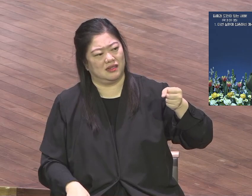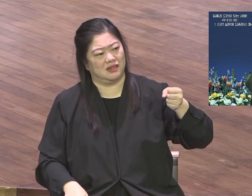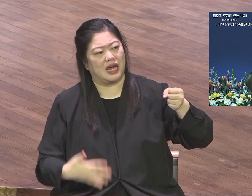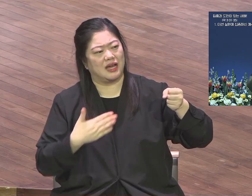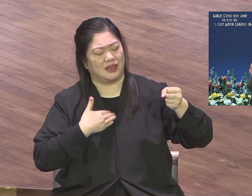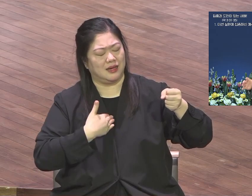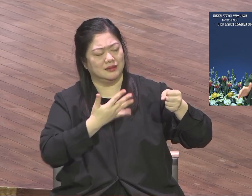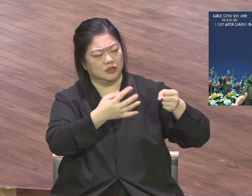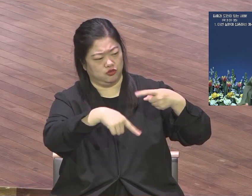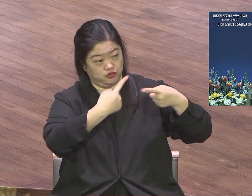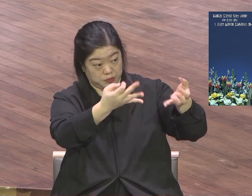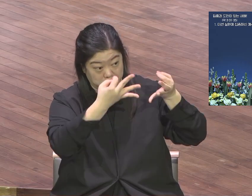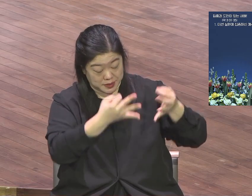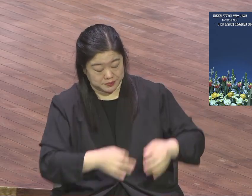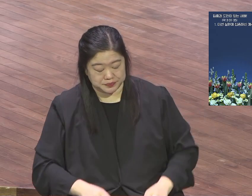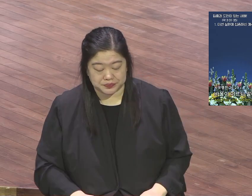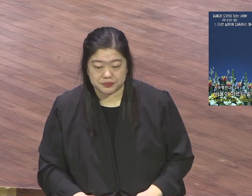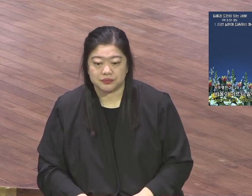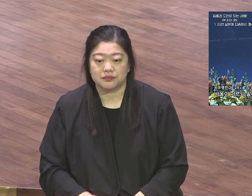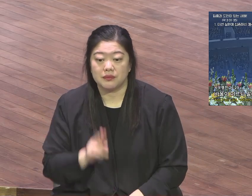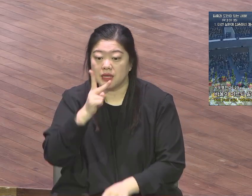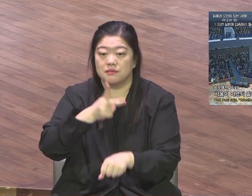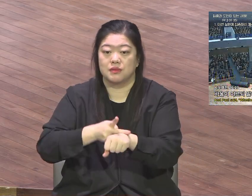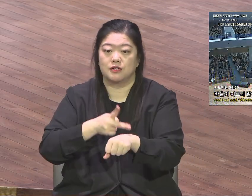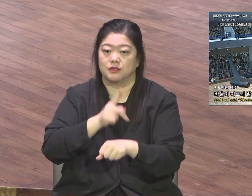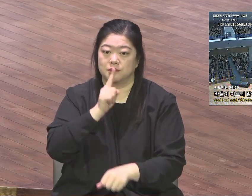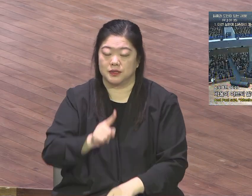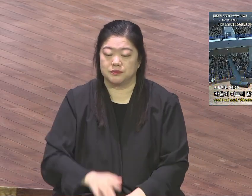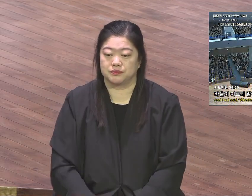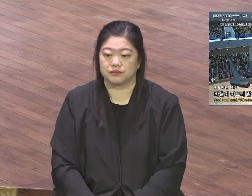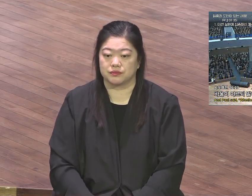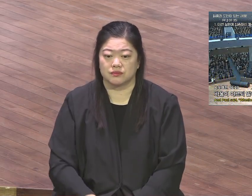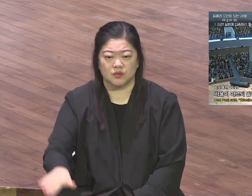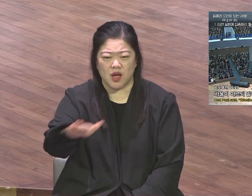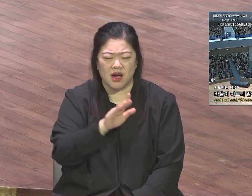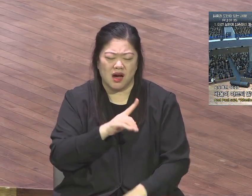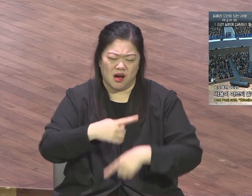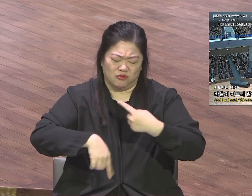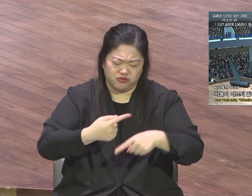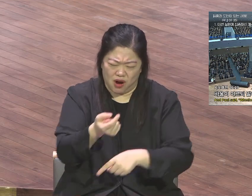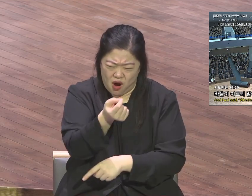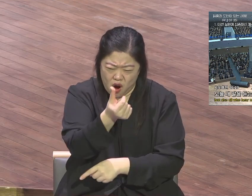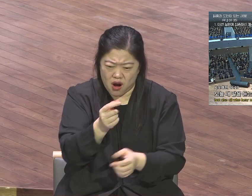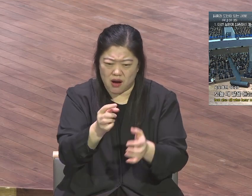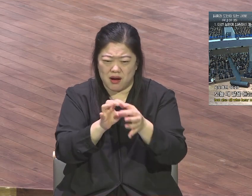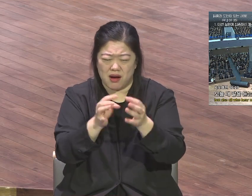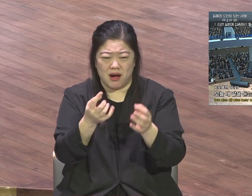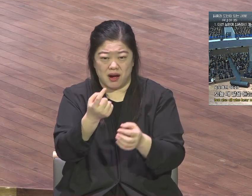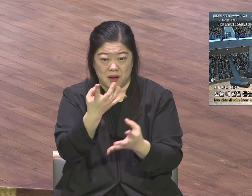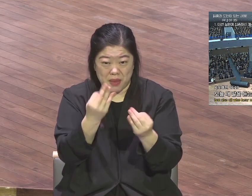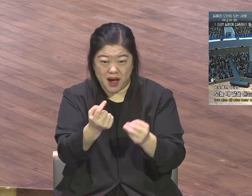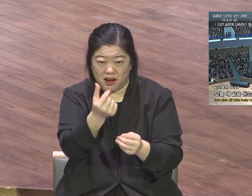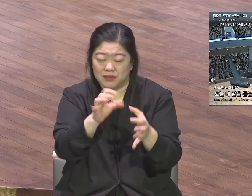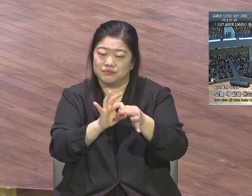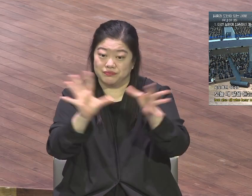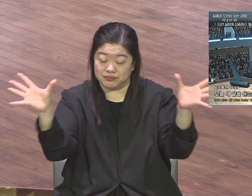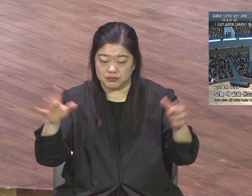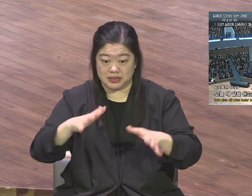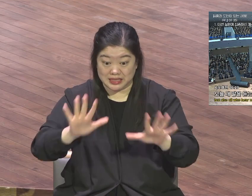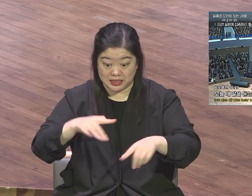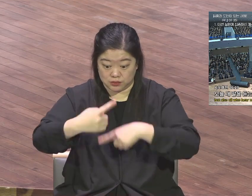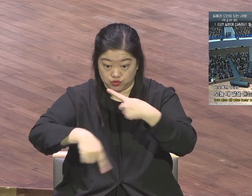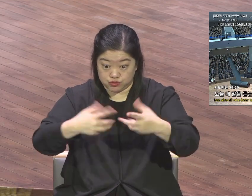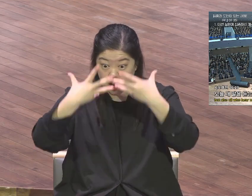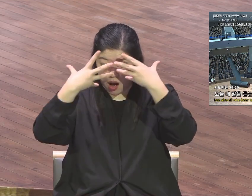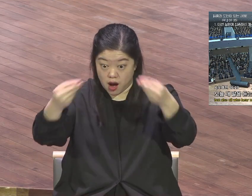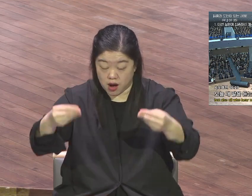사람들 향해서 선포를 하지요. 바울이 이르되 말이 적으나 많으나 당신뿐만 아니라 오늘 내 말을 듣는